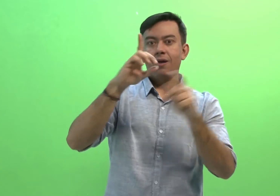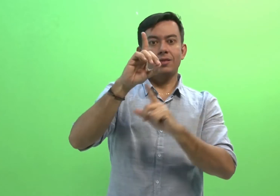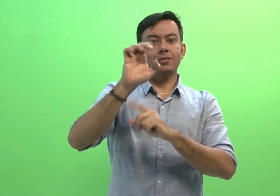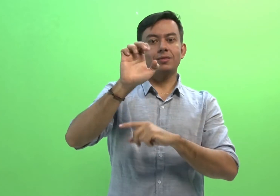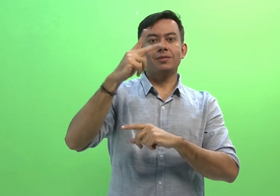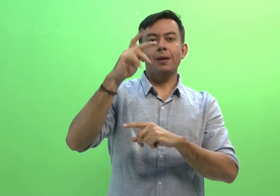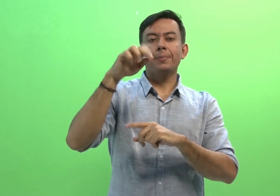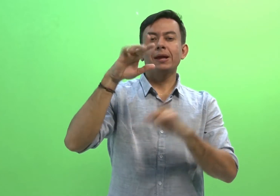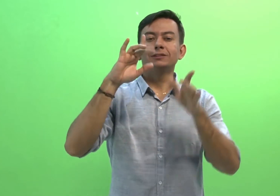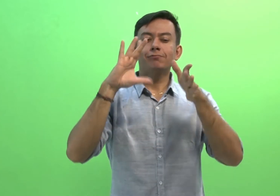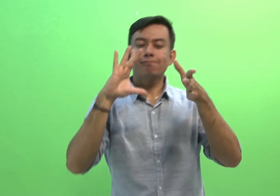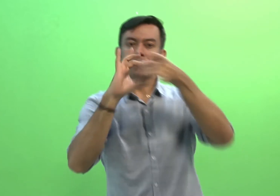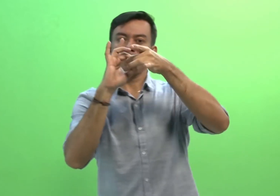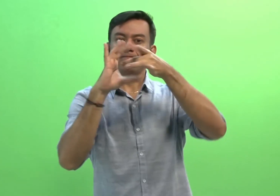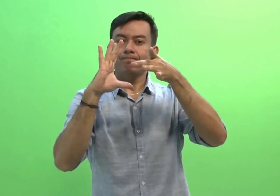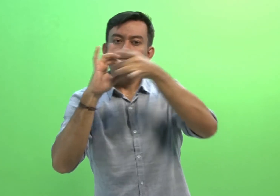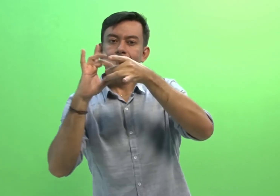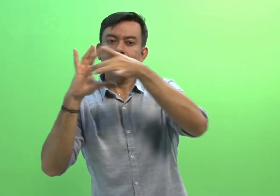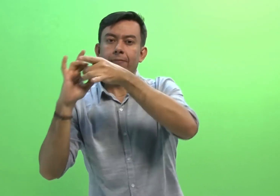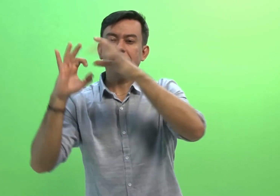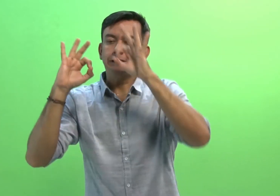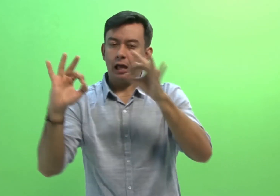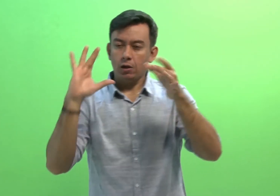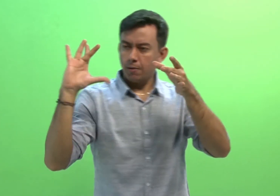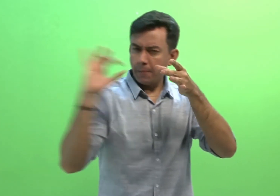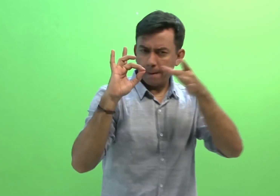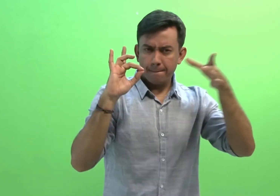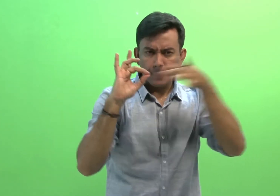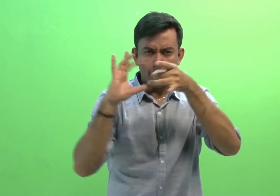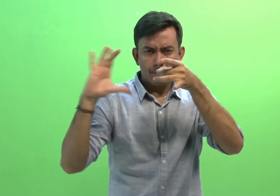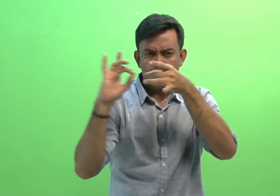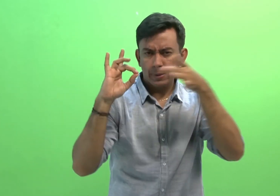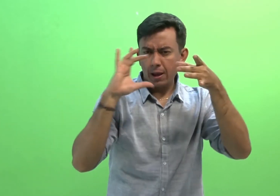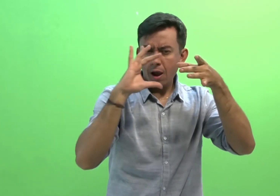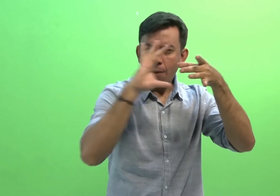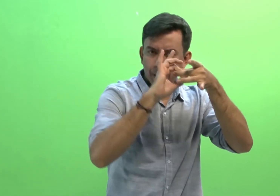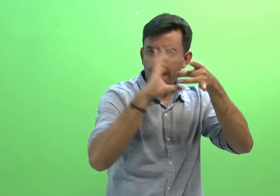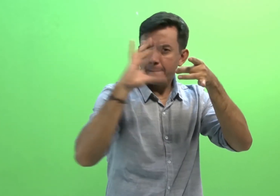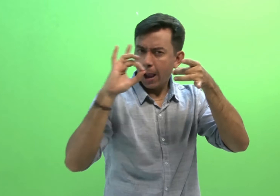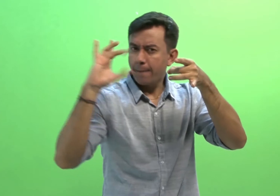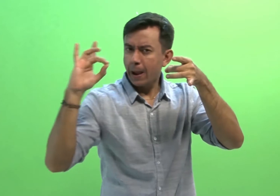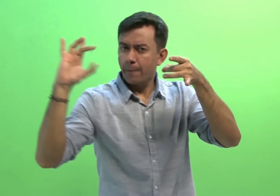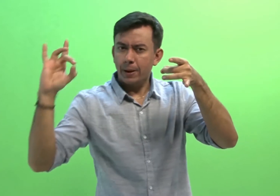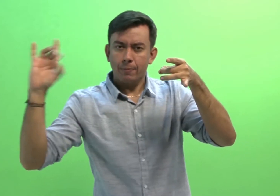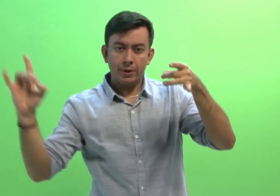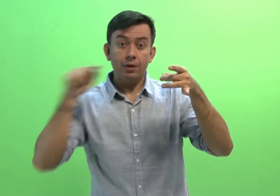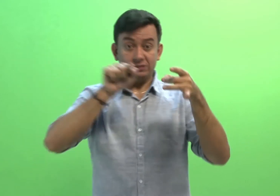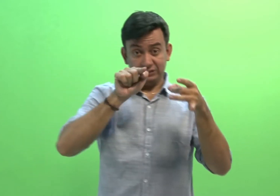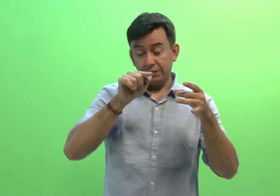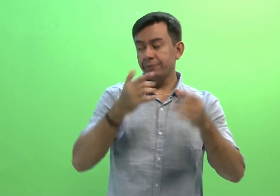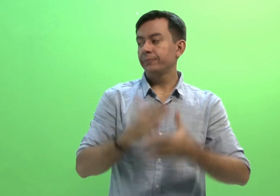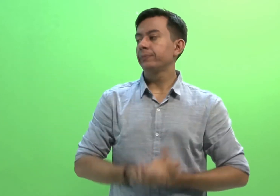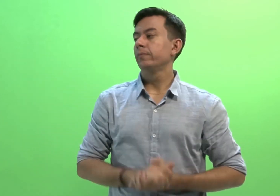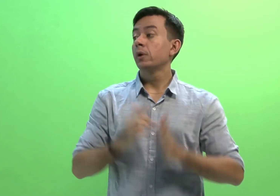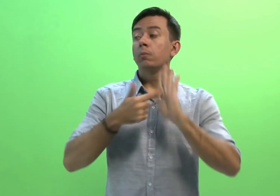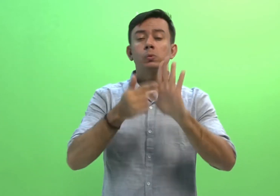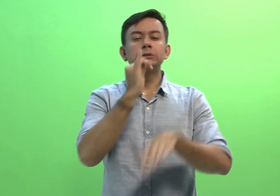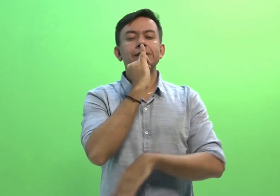e coerência. Por isso existe uma dependência dos sinais. Uma dependência é como se os sinais